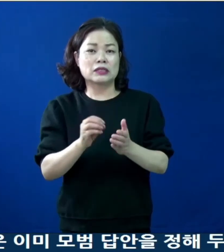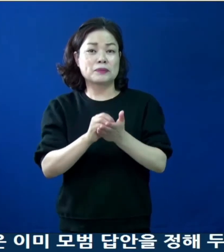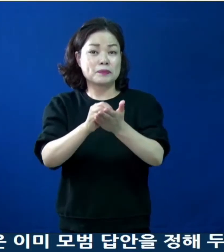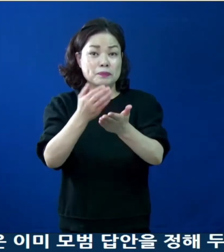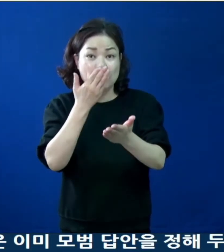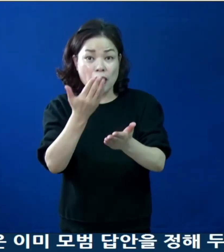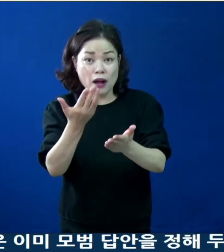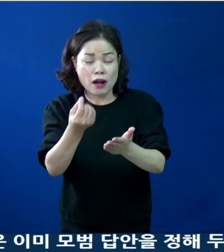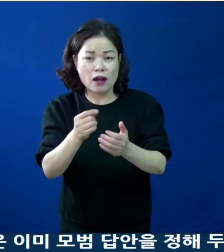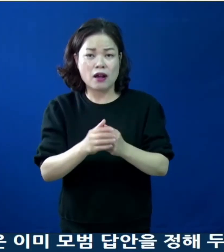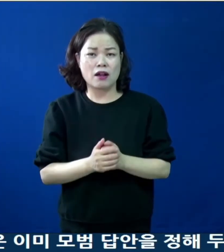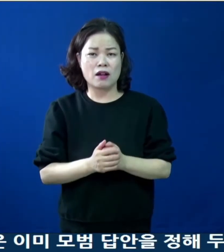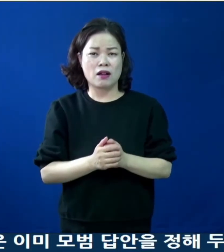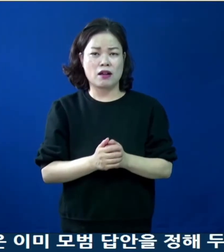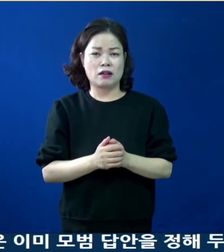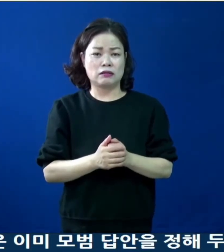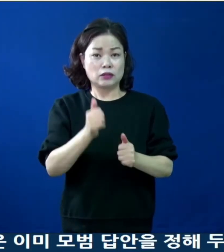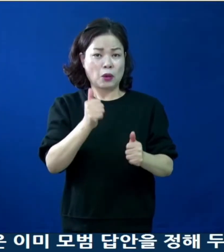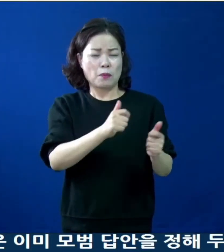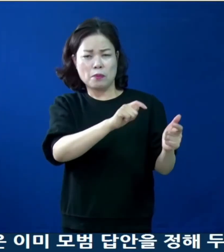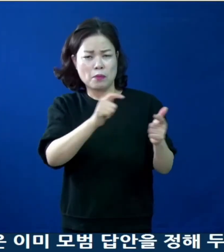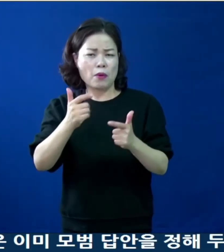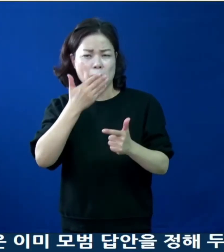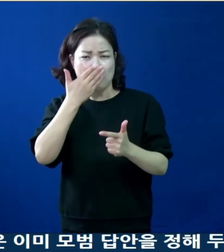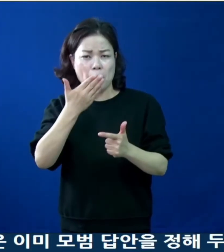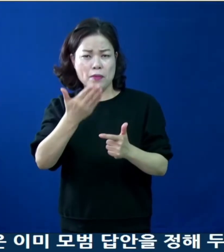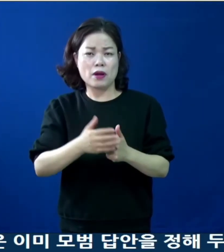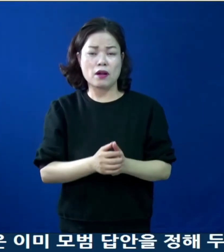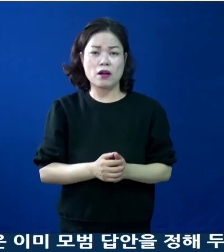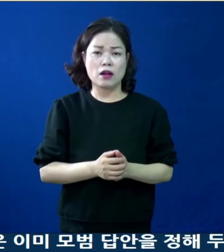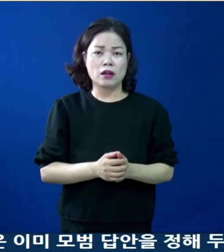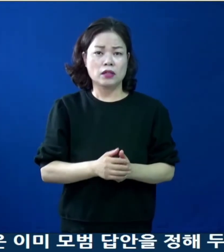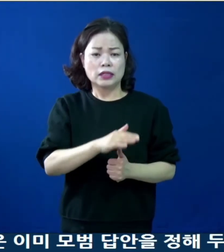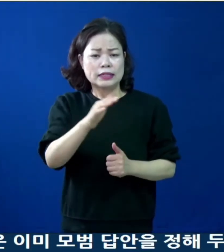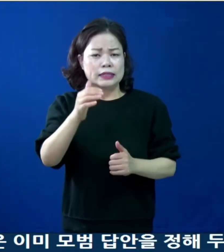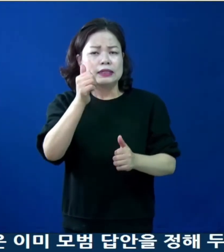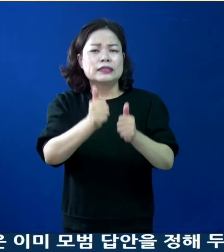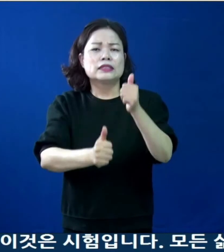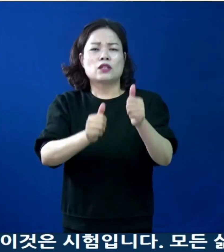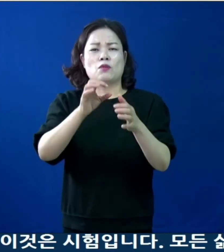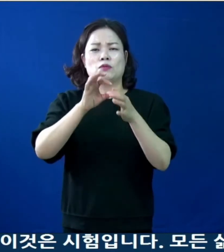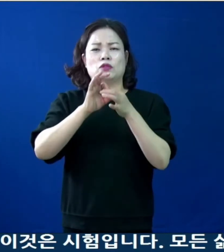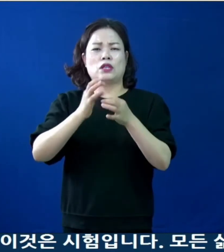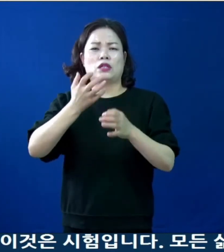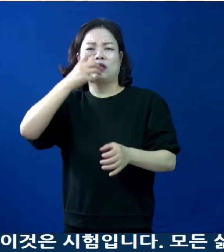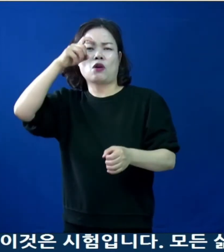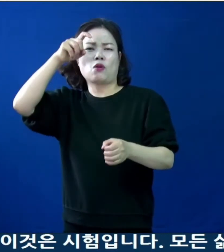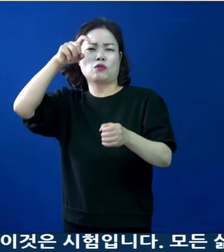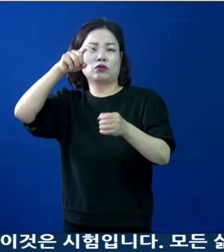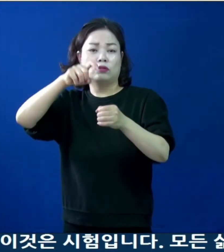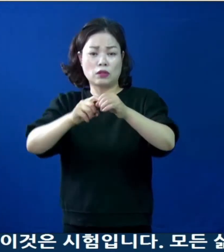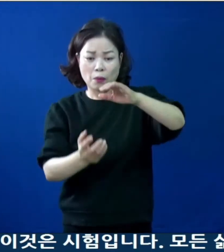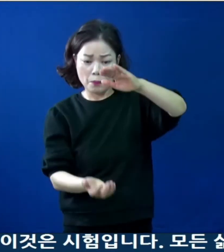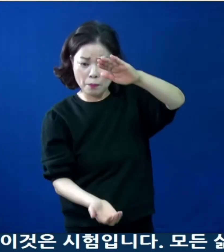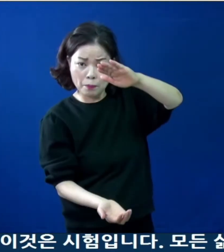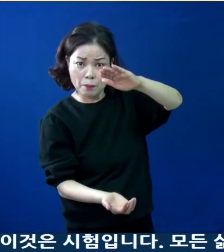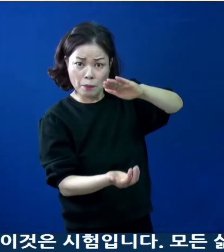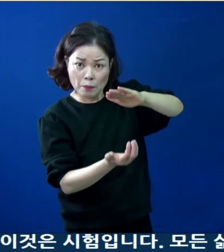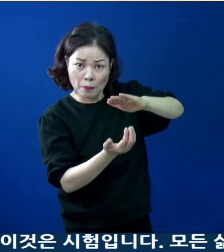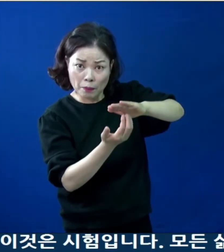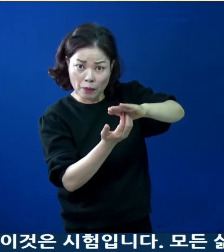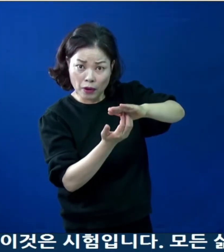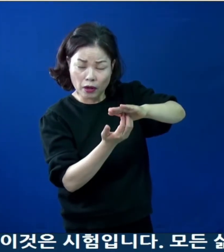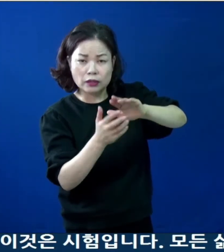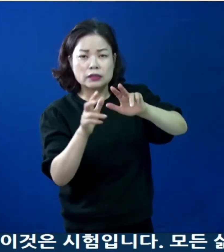입사하셨잖아요. 우리는 이 시험을 통해서 영적인 성취와 삶의 성취를 이루어 갈 수